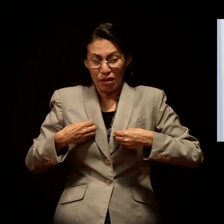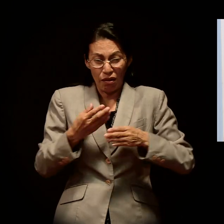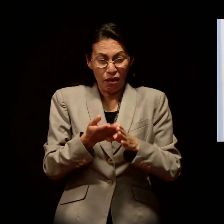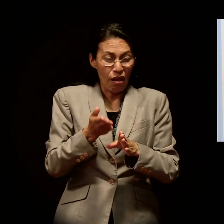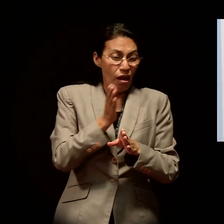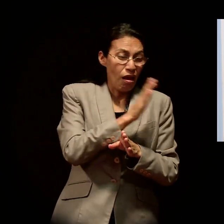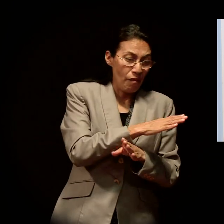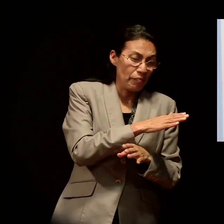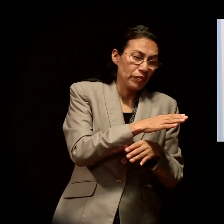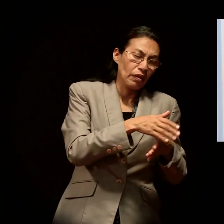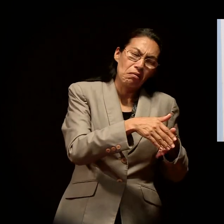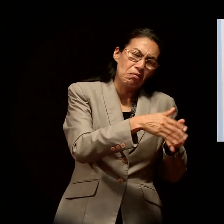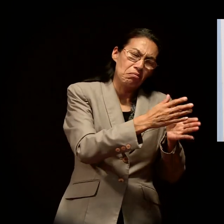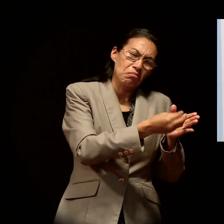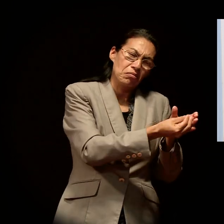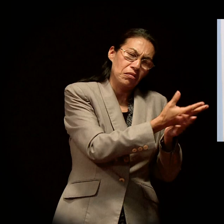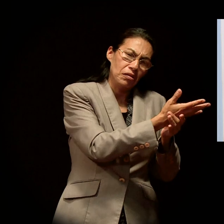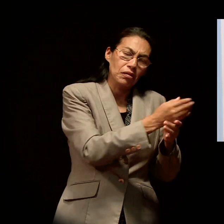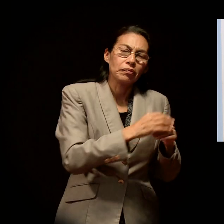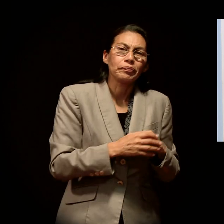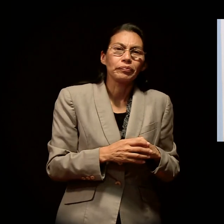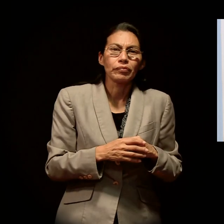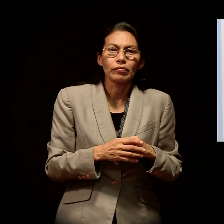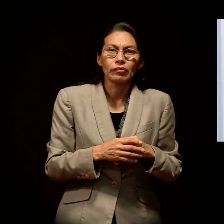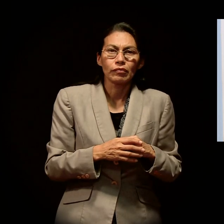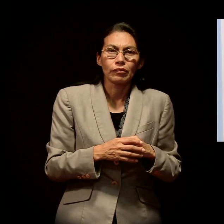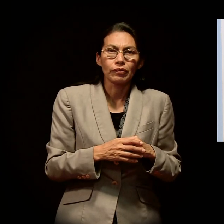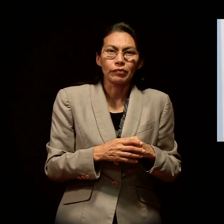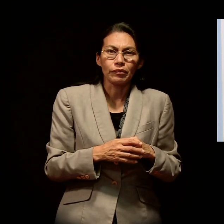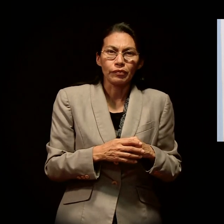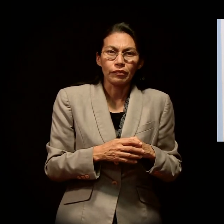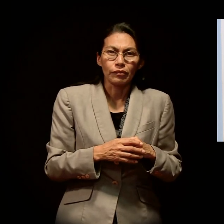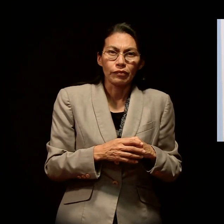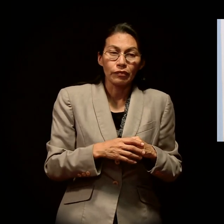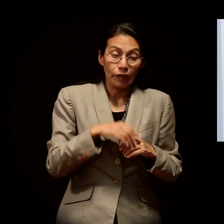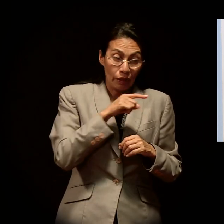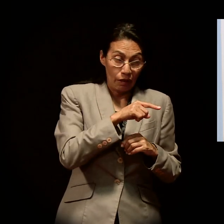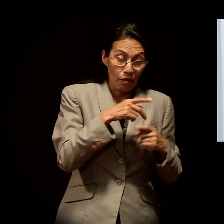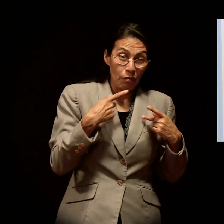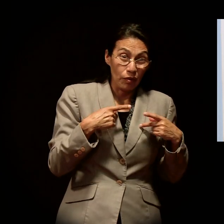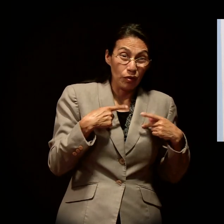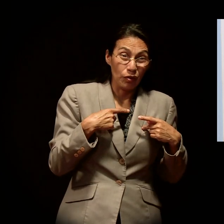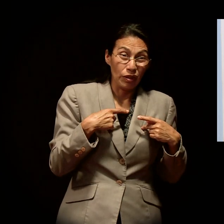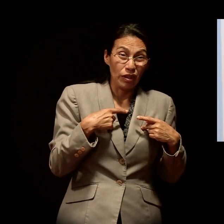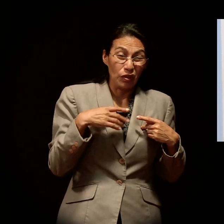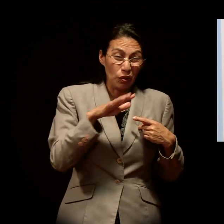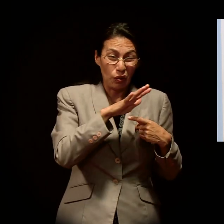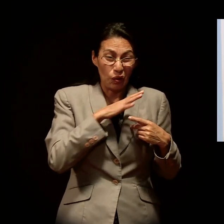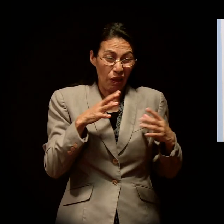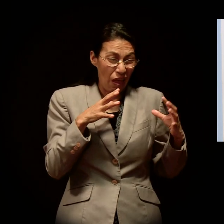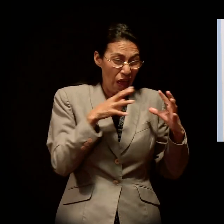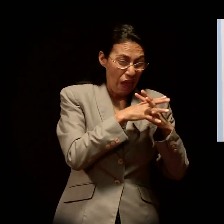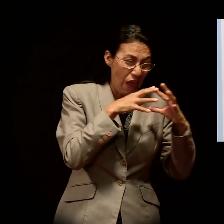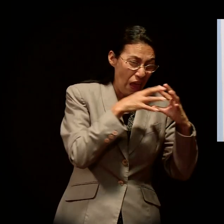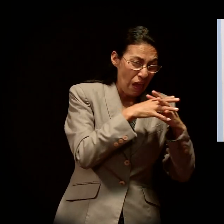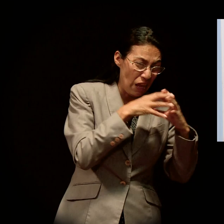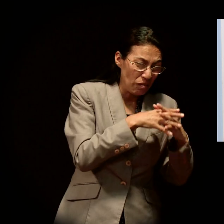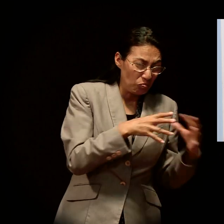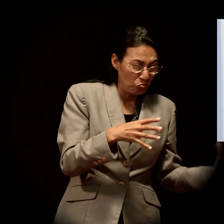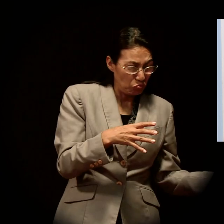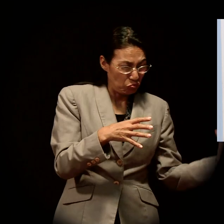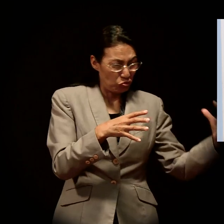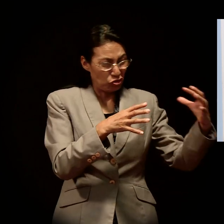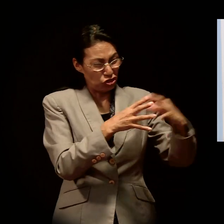entrada opuesta a la normal en la salida podríamos decir de la población y ahí entraron los guerrilleros y